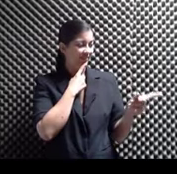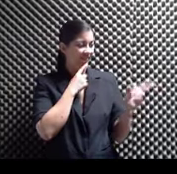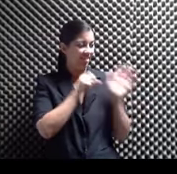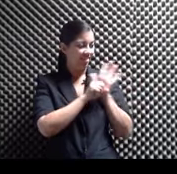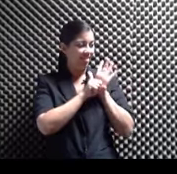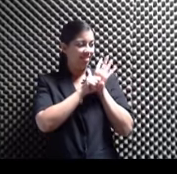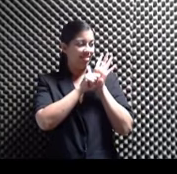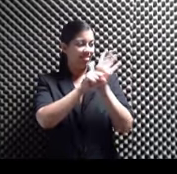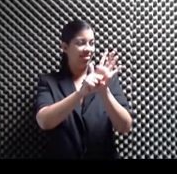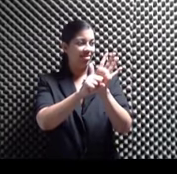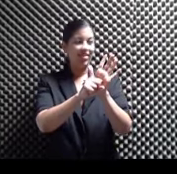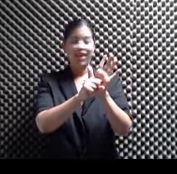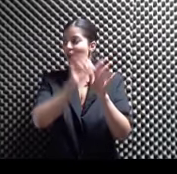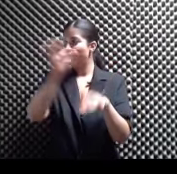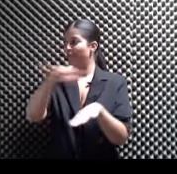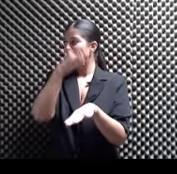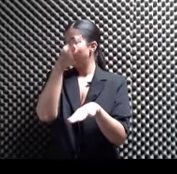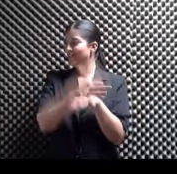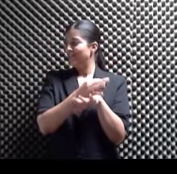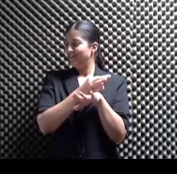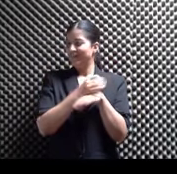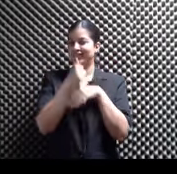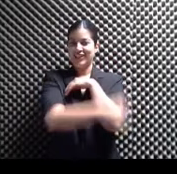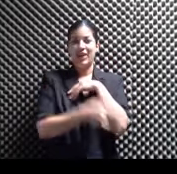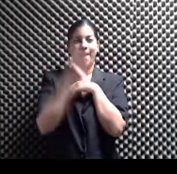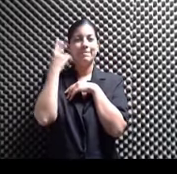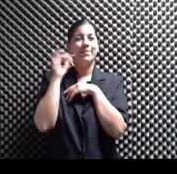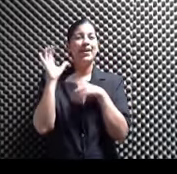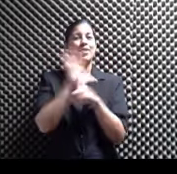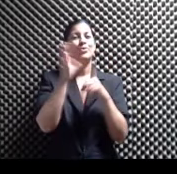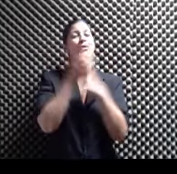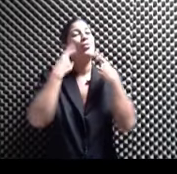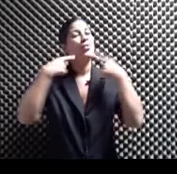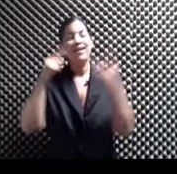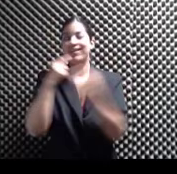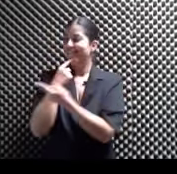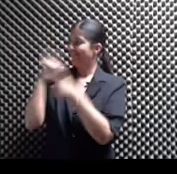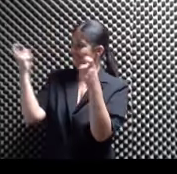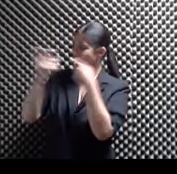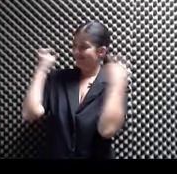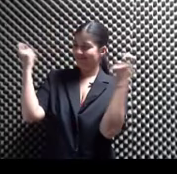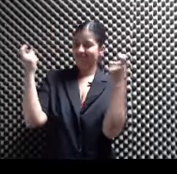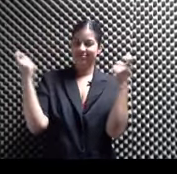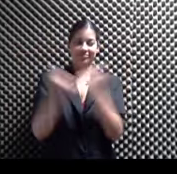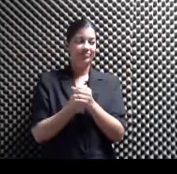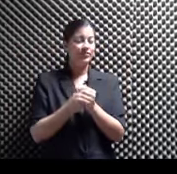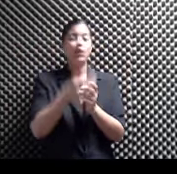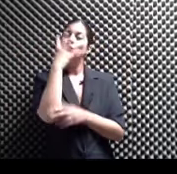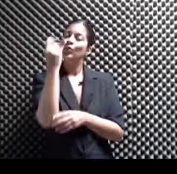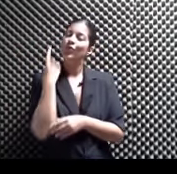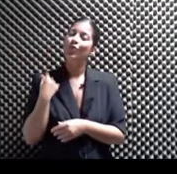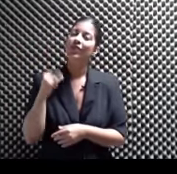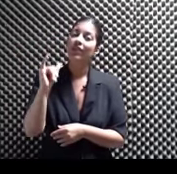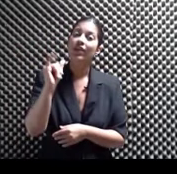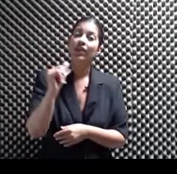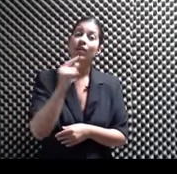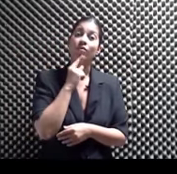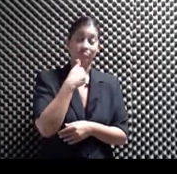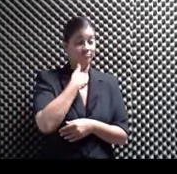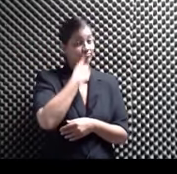Nacional para la Cultura Popular. Mira. Y él celebra, mira, aplauden y todo. Sueño eterno de